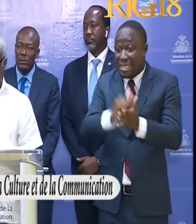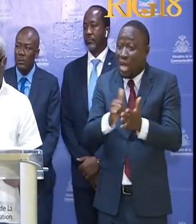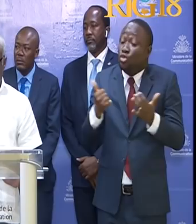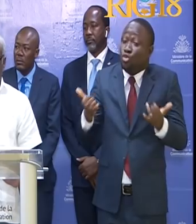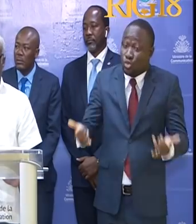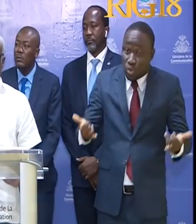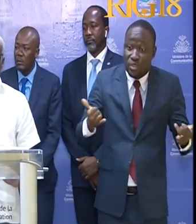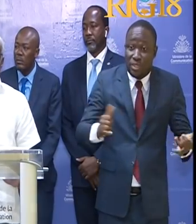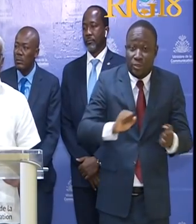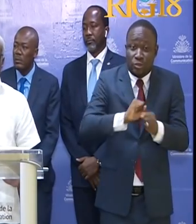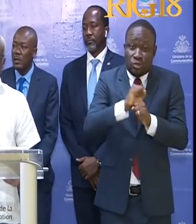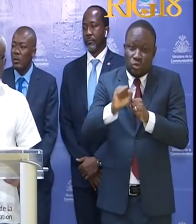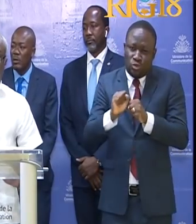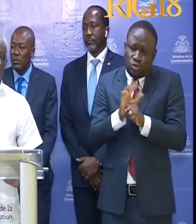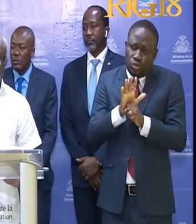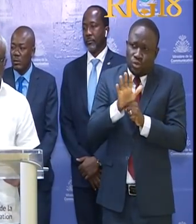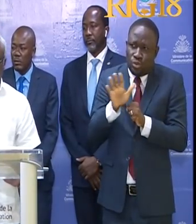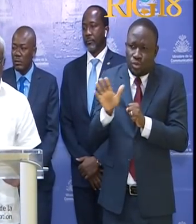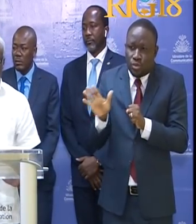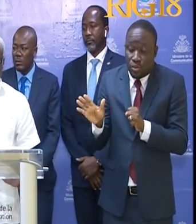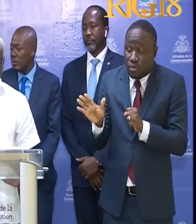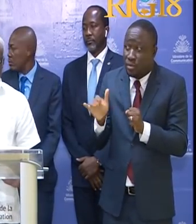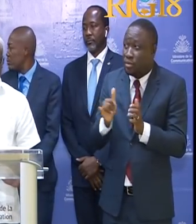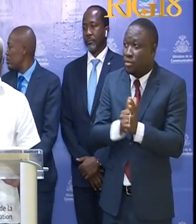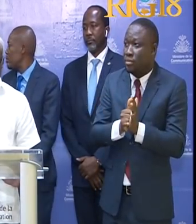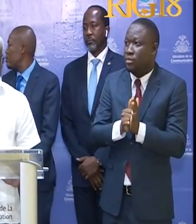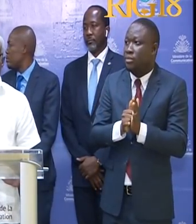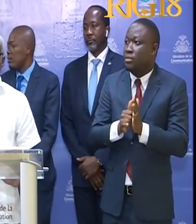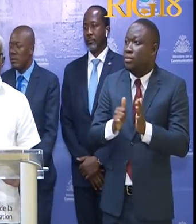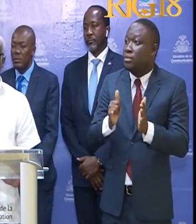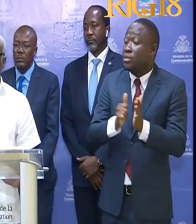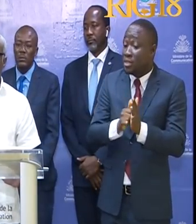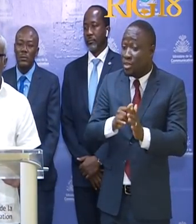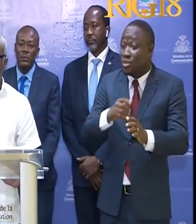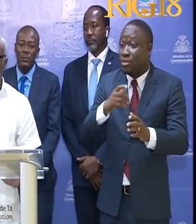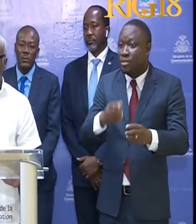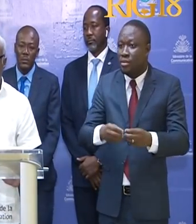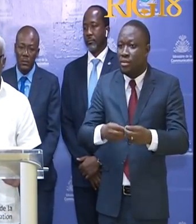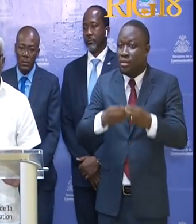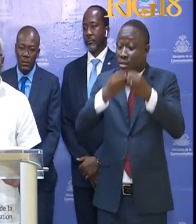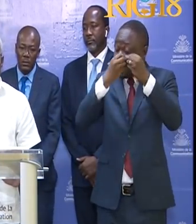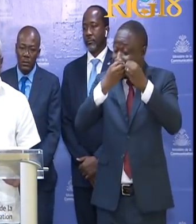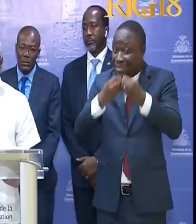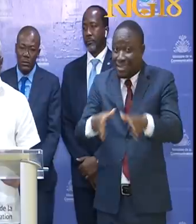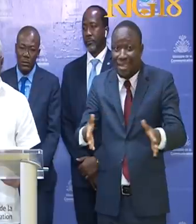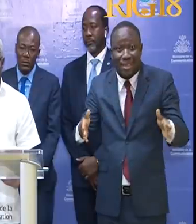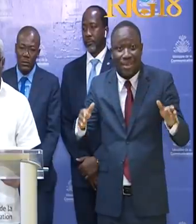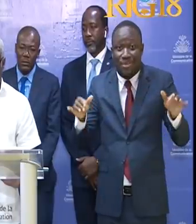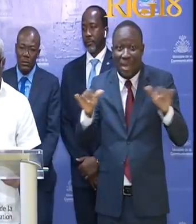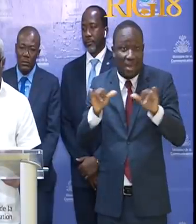jodi, ça y est, le coronavirus là, c'est une situation sans précédent.